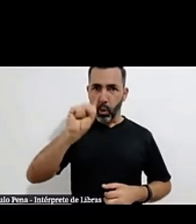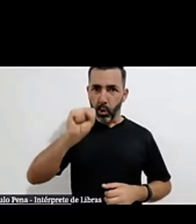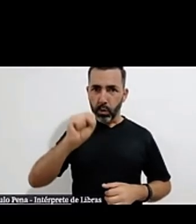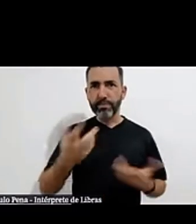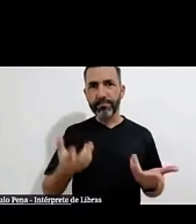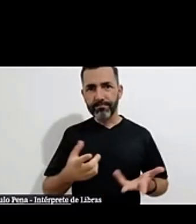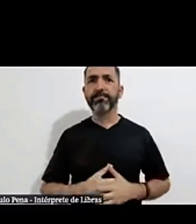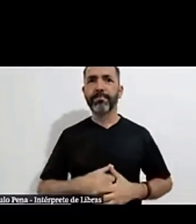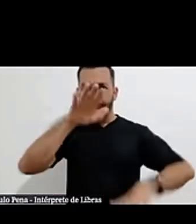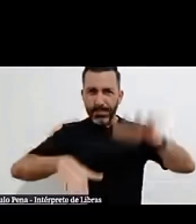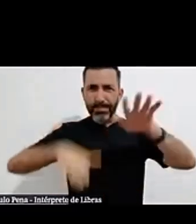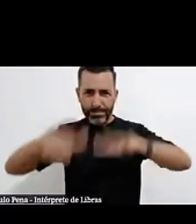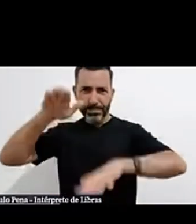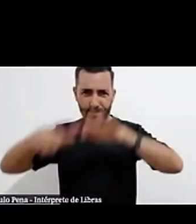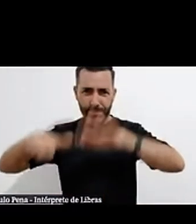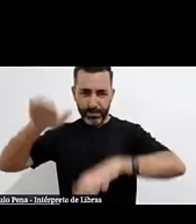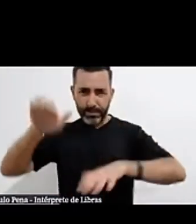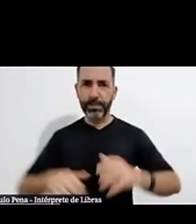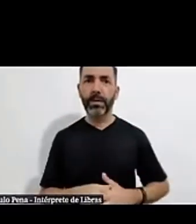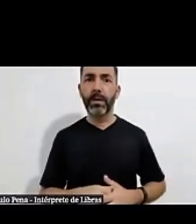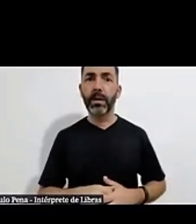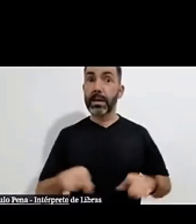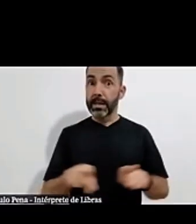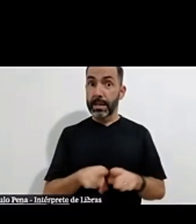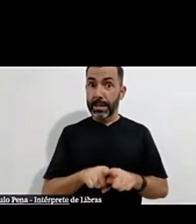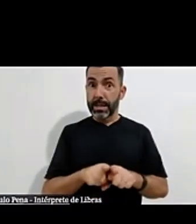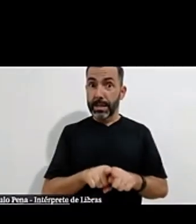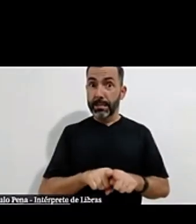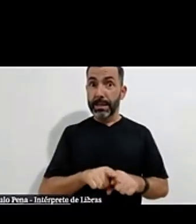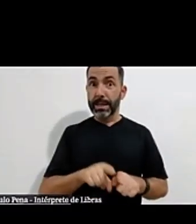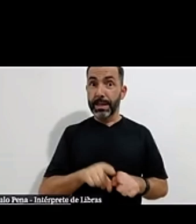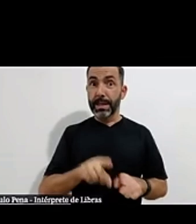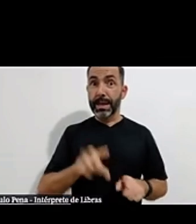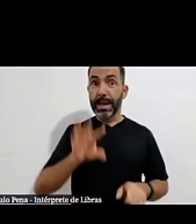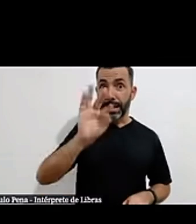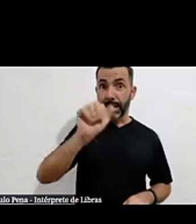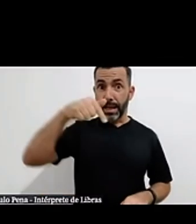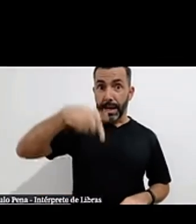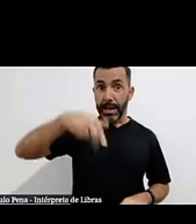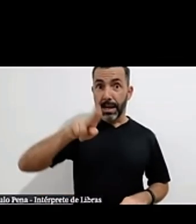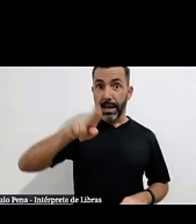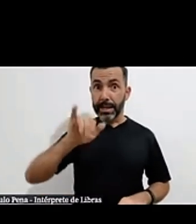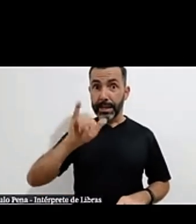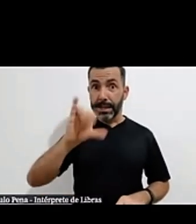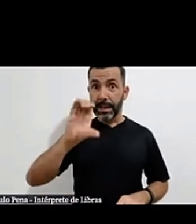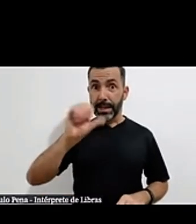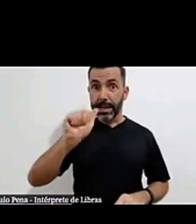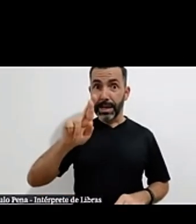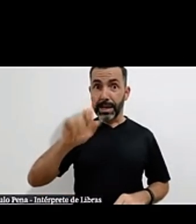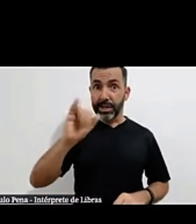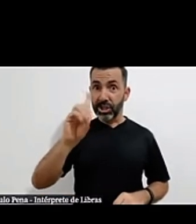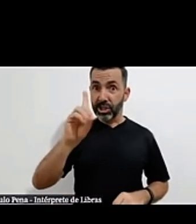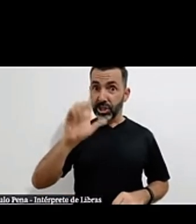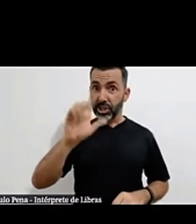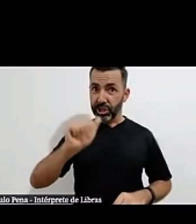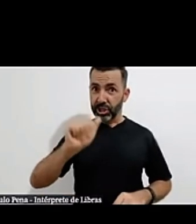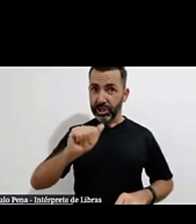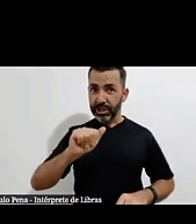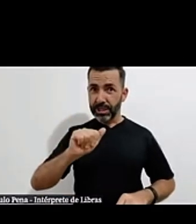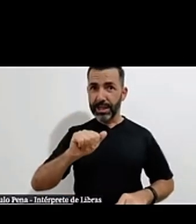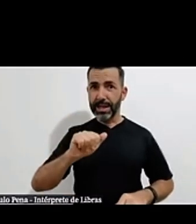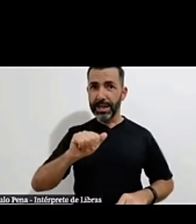restante do corpo, né? E temos a taquicardia ventricular, que é o batimento rápido nas